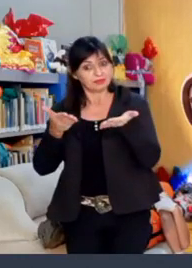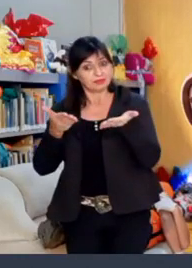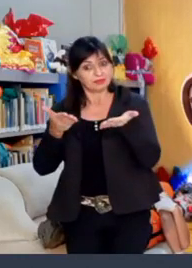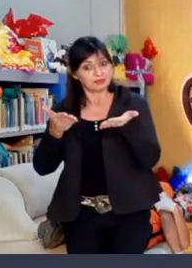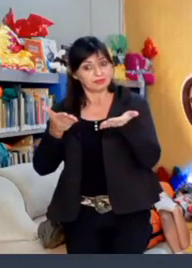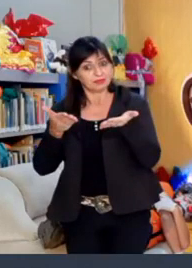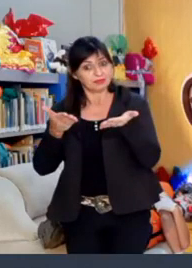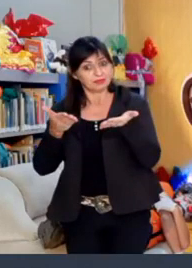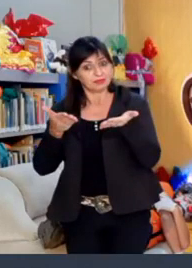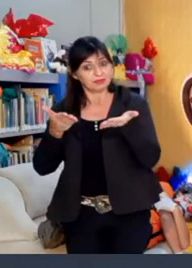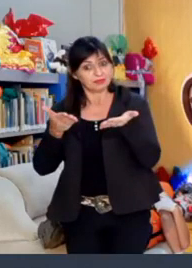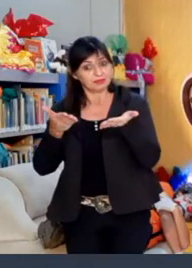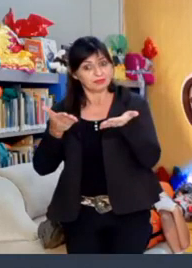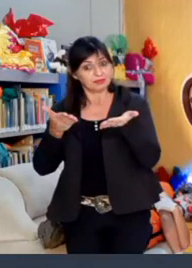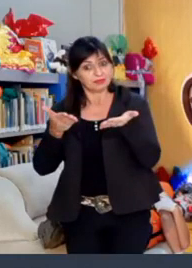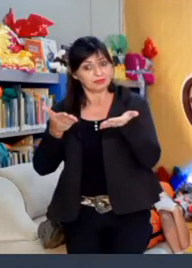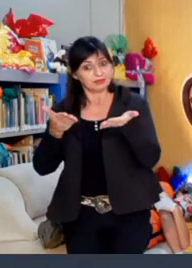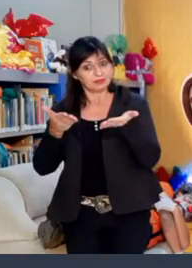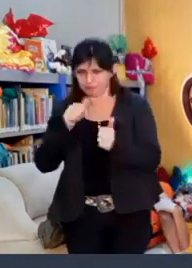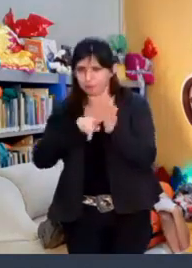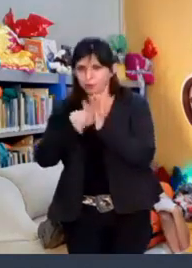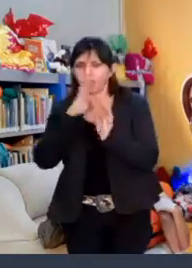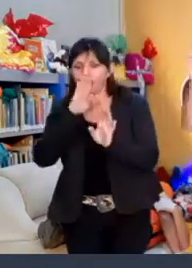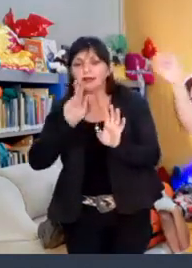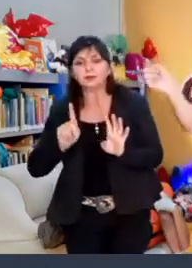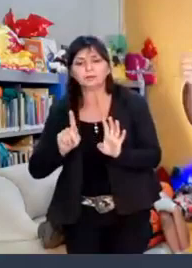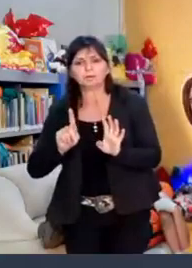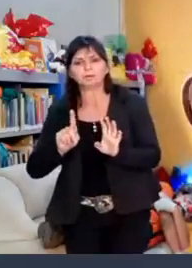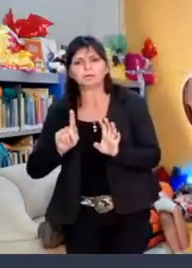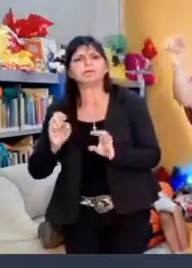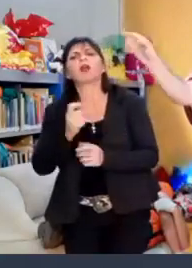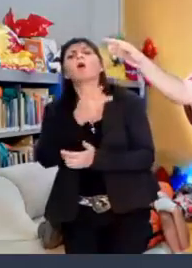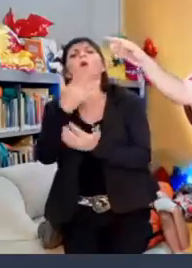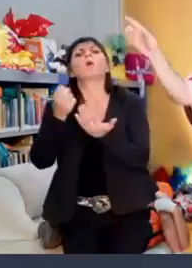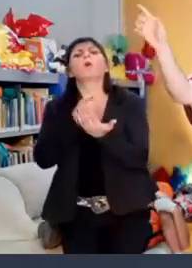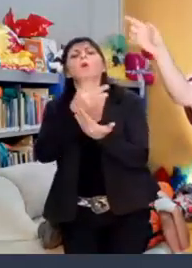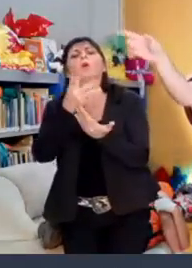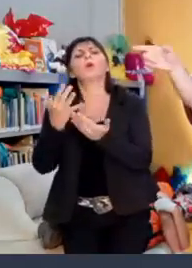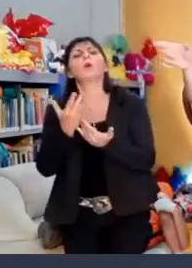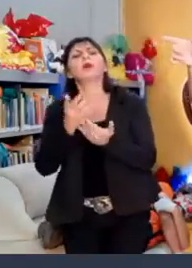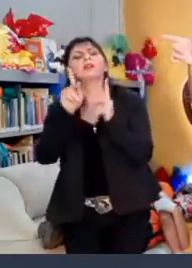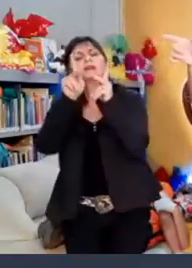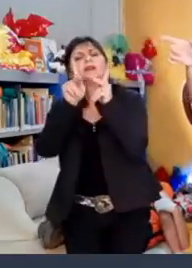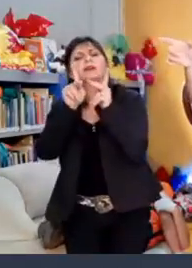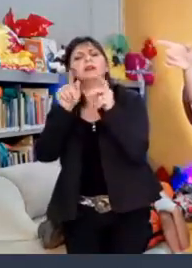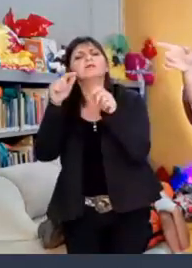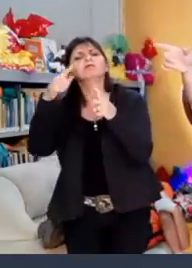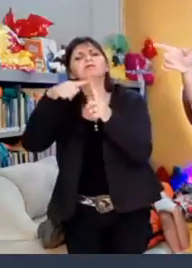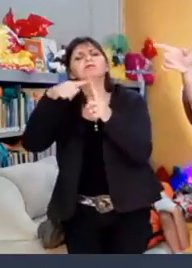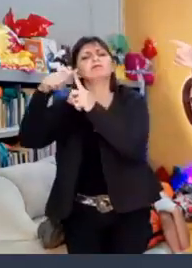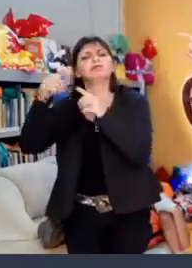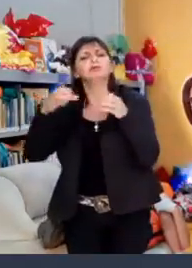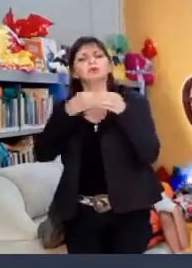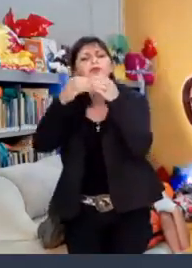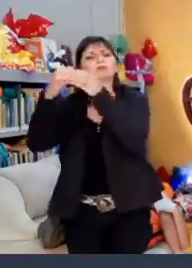Um quiz rápido, uma pergunta rápida no meio da fala. Quantas etnias vieram para Erechim?